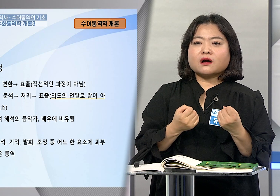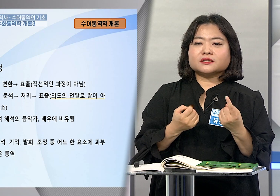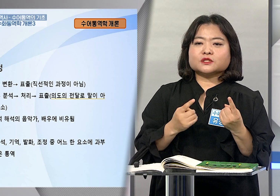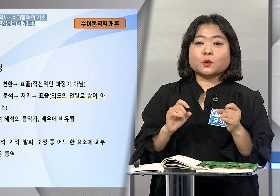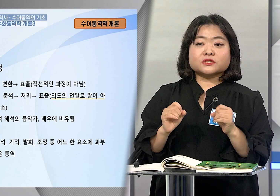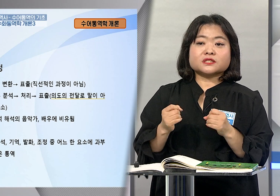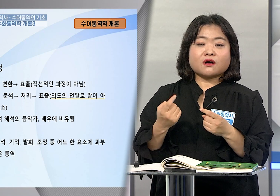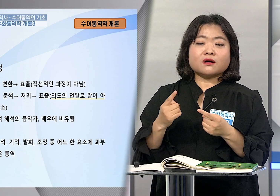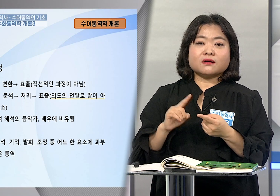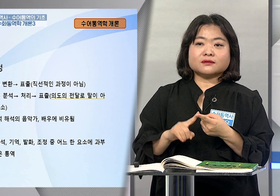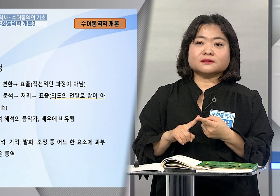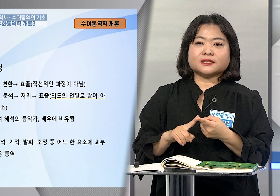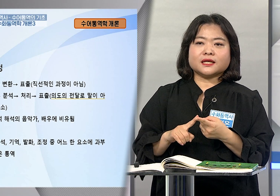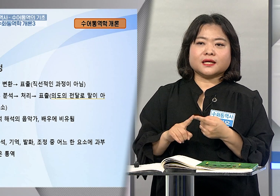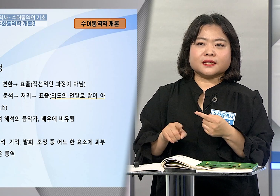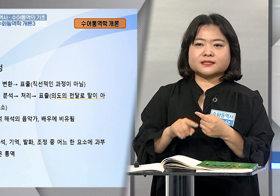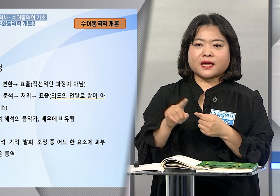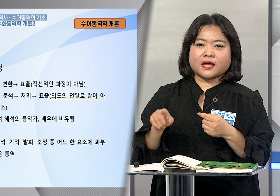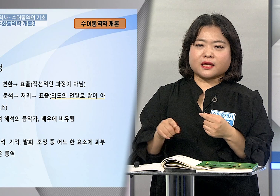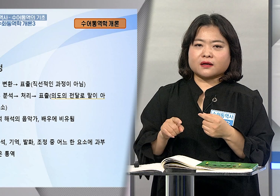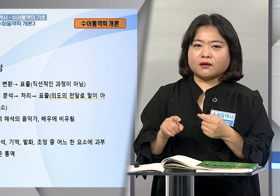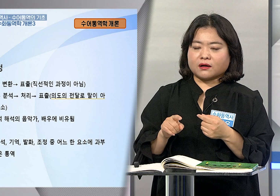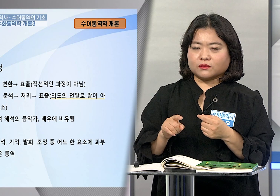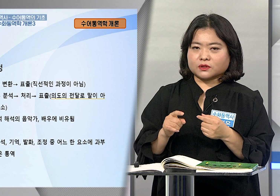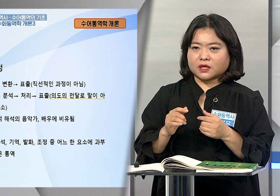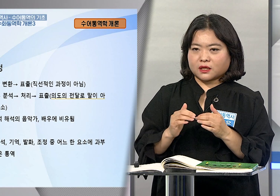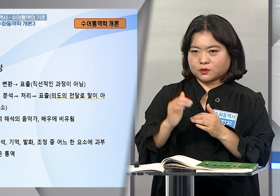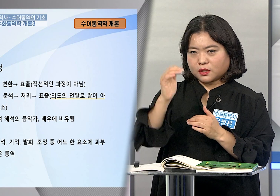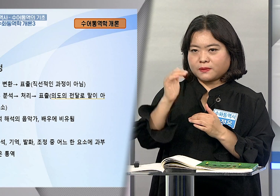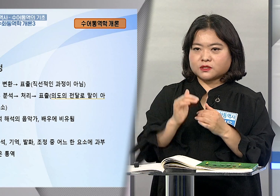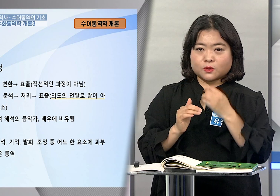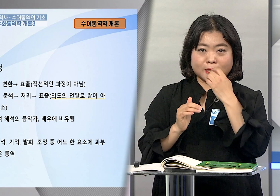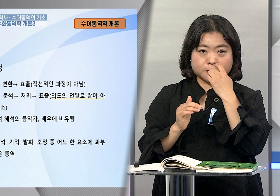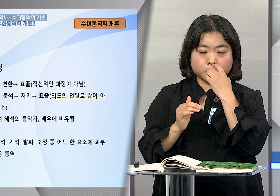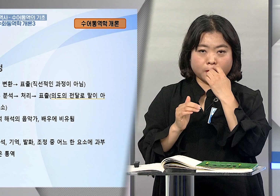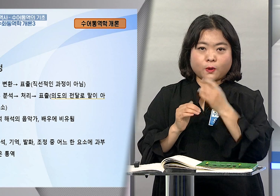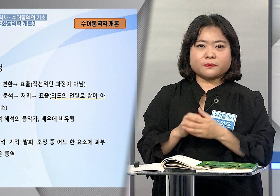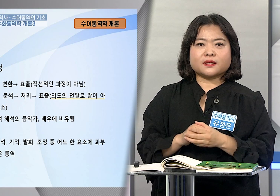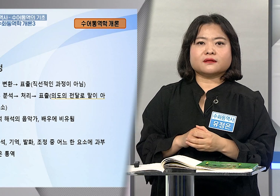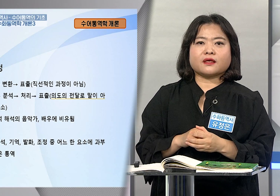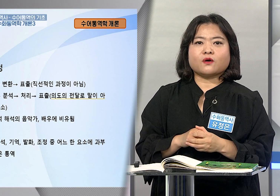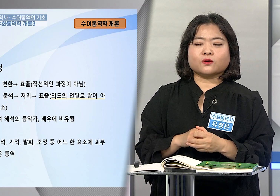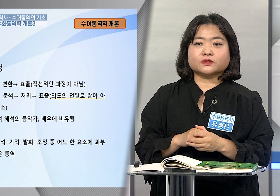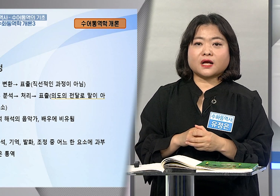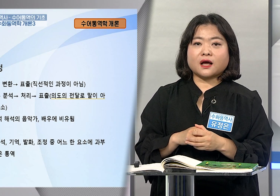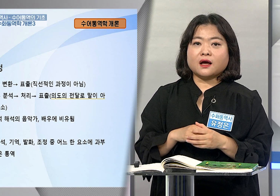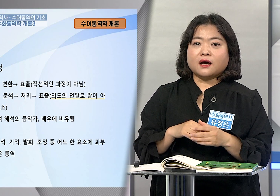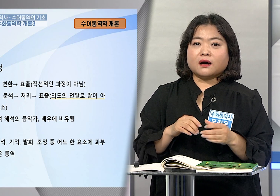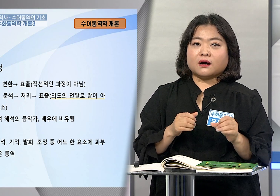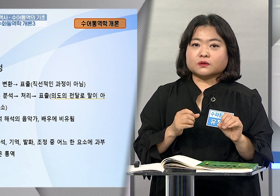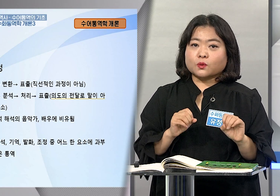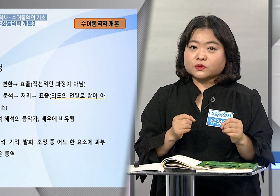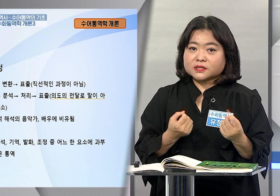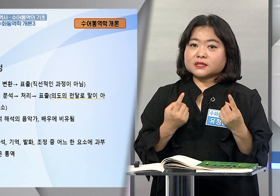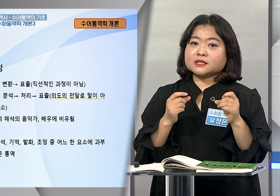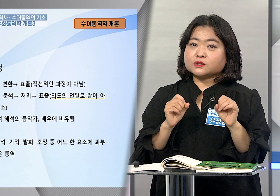동시통역의 동시성이 이제 이게 일반적인 과정 속에 포함이 되는데요. 우리가